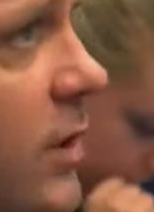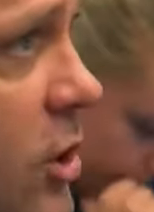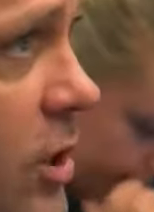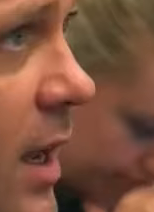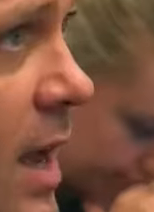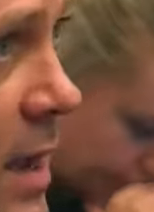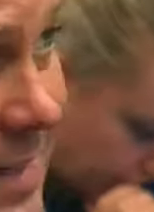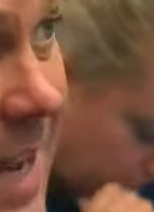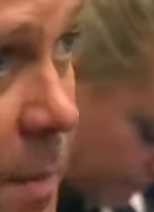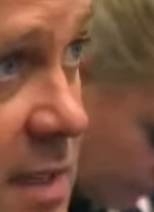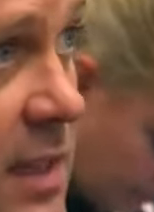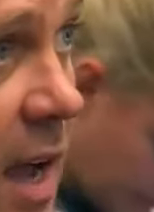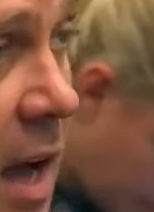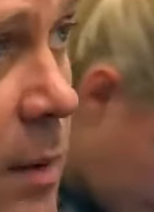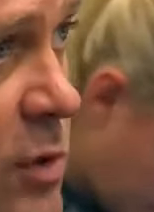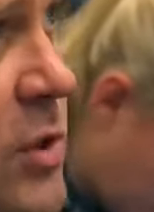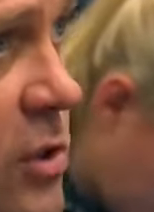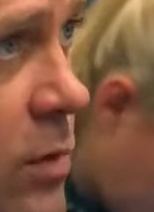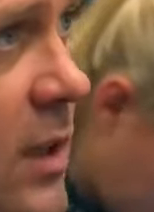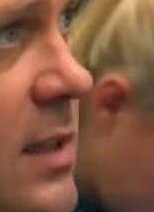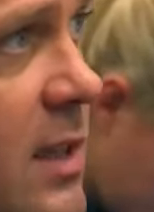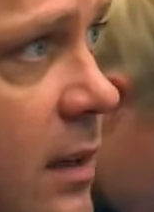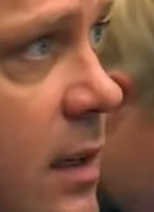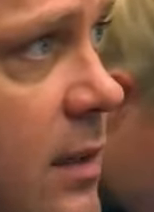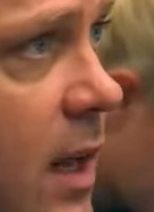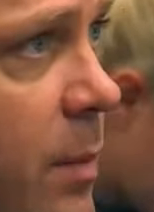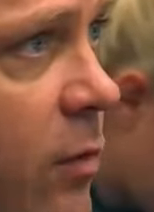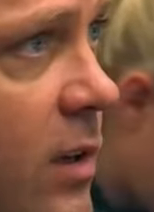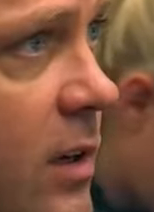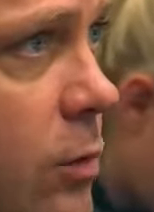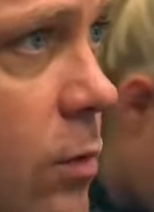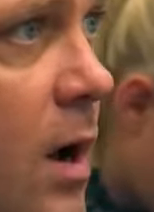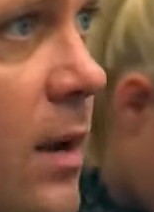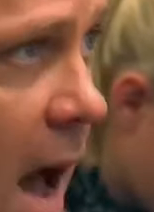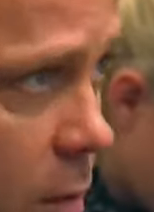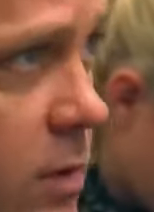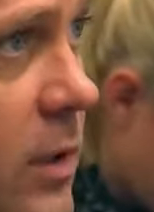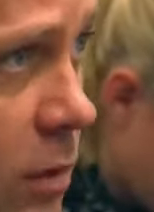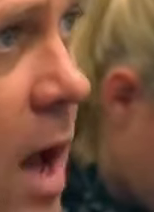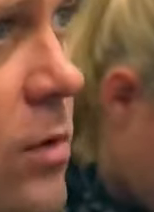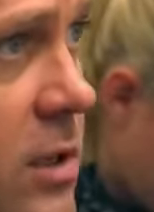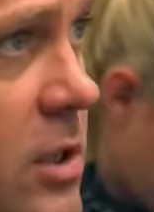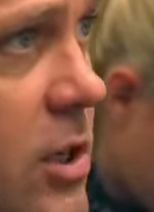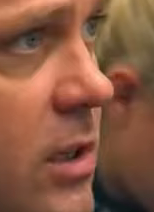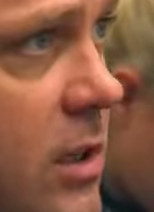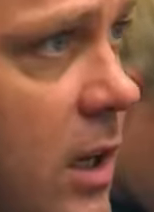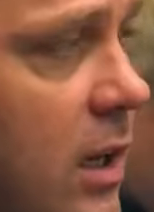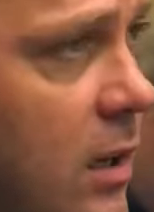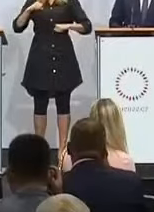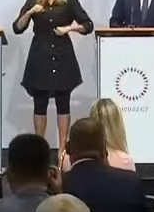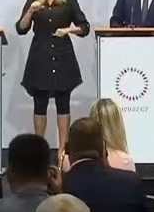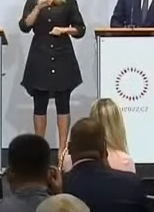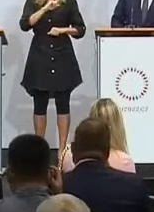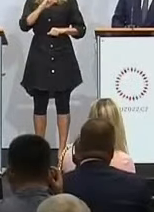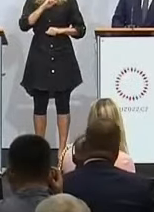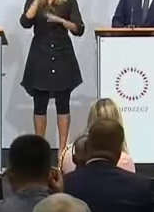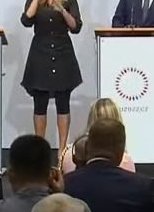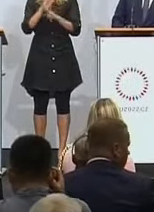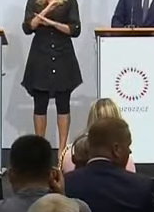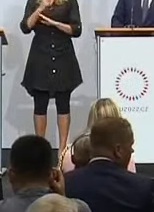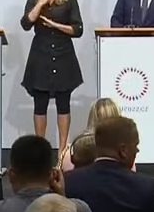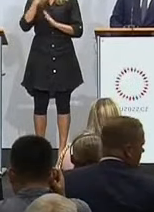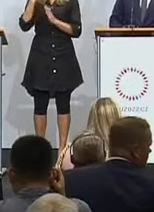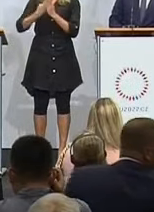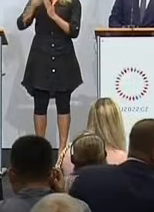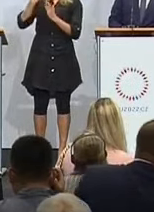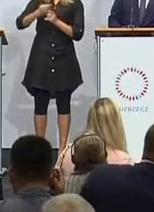víz skutečně zamezí, a nebo spíš některé státy, které by volili to národní řešení. Díky. What did you